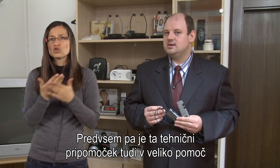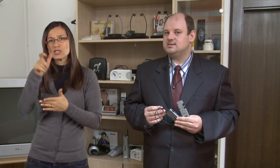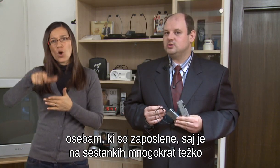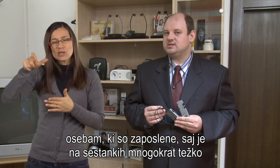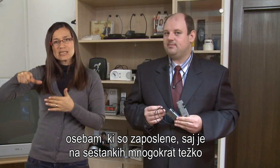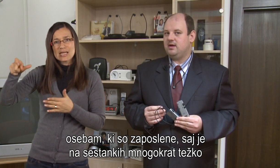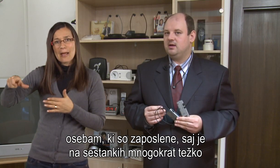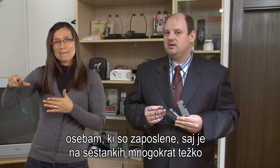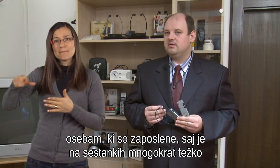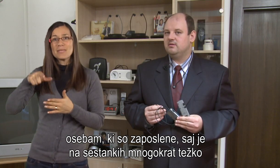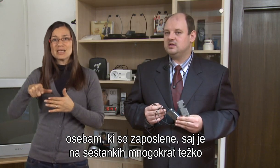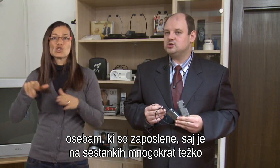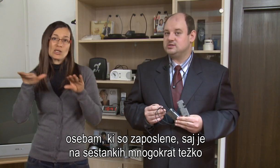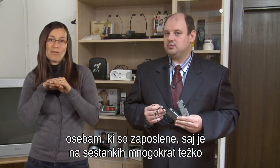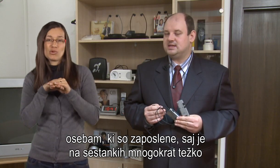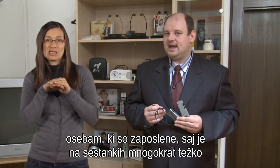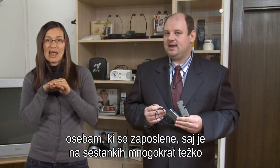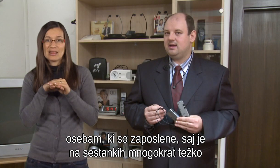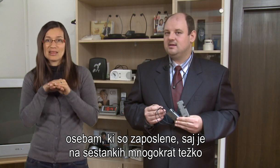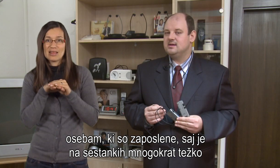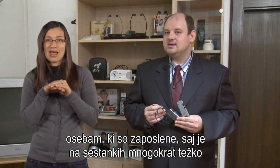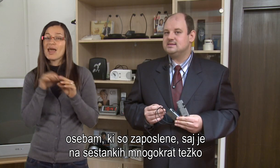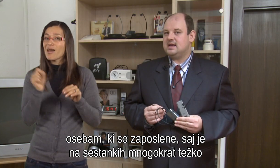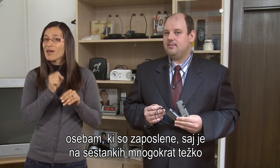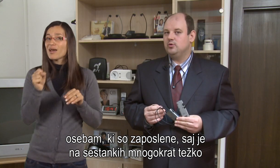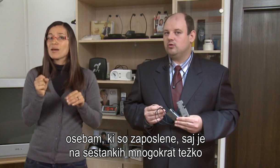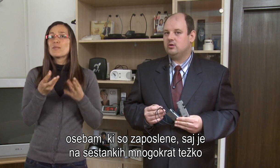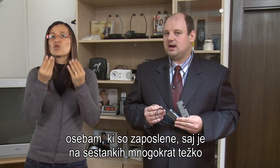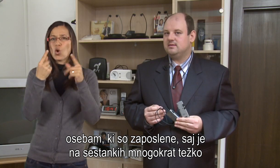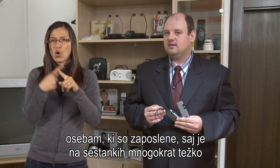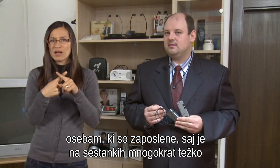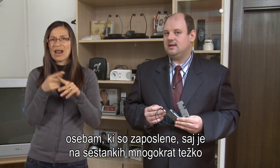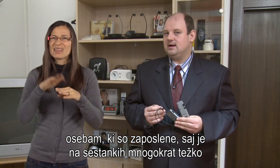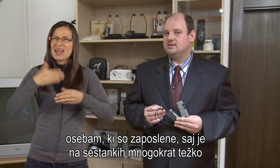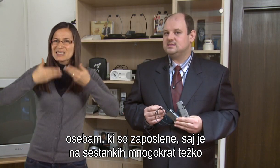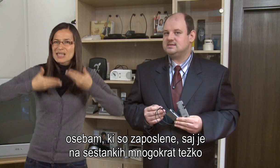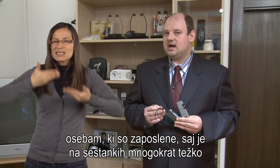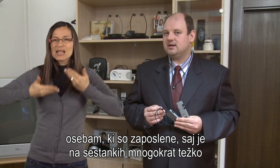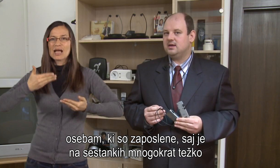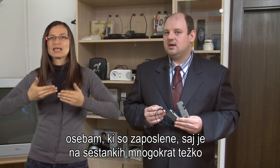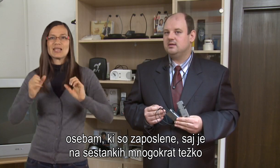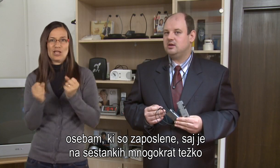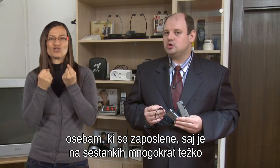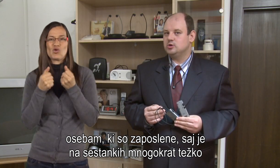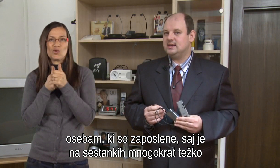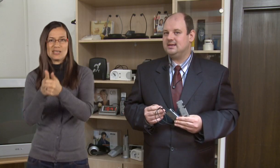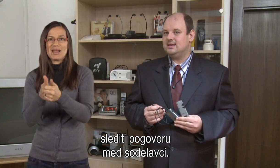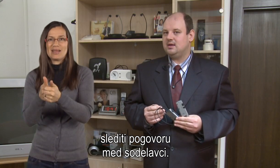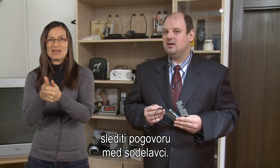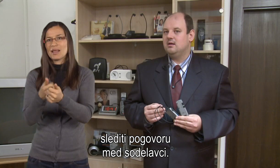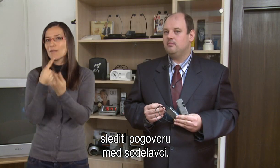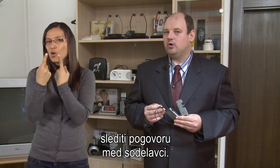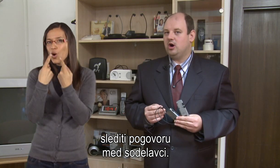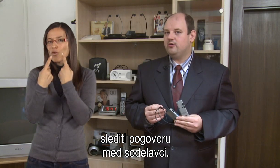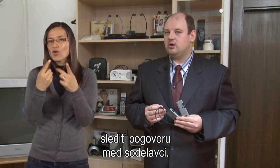pomoč za osebe, ki so zaposlene, saj je mnogokrat na sestankih težko